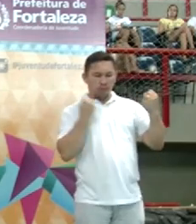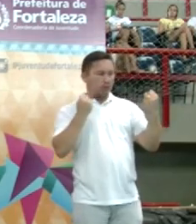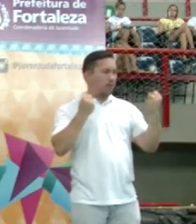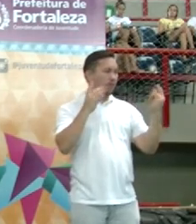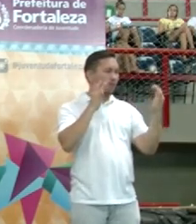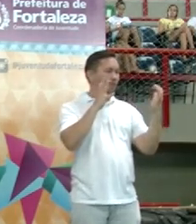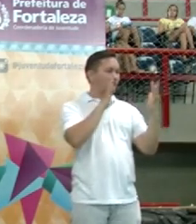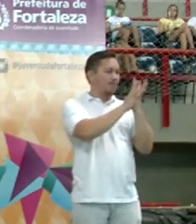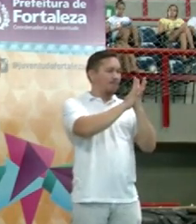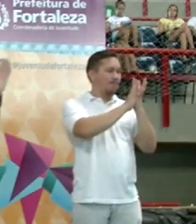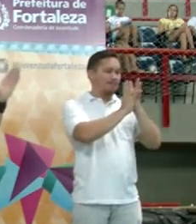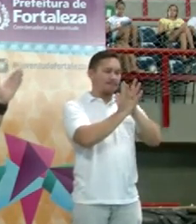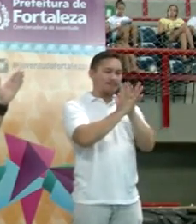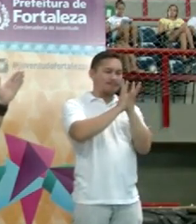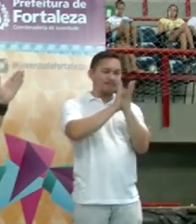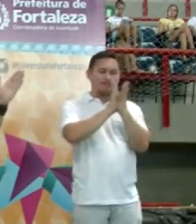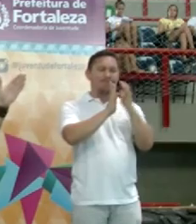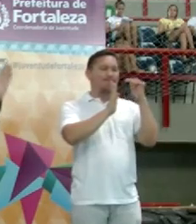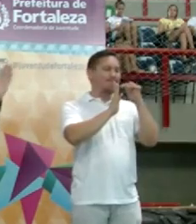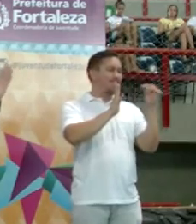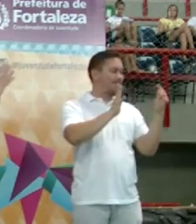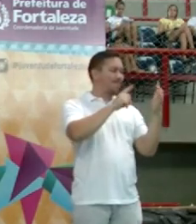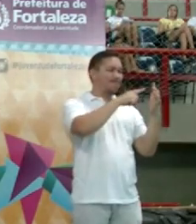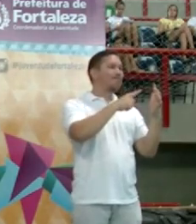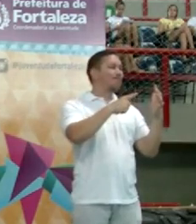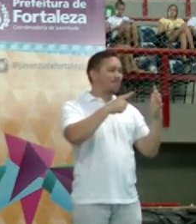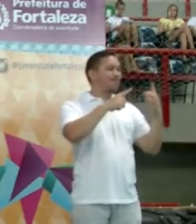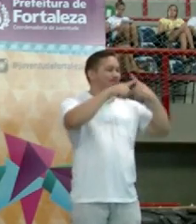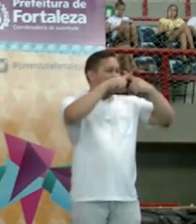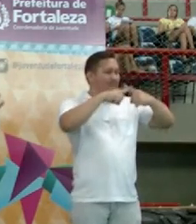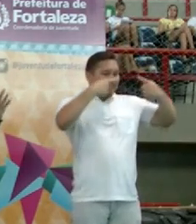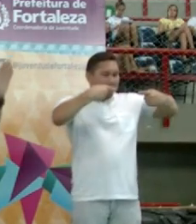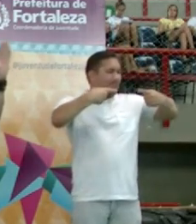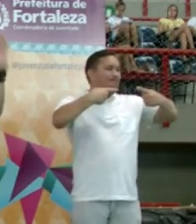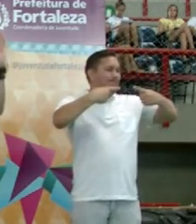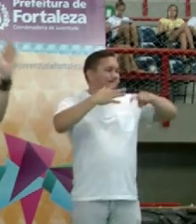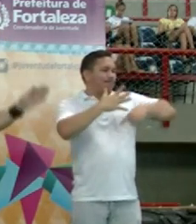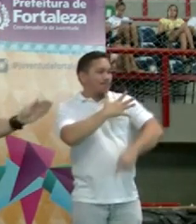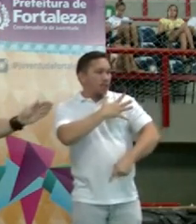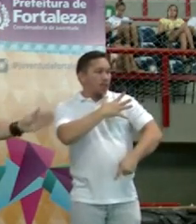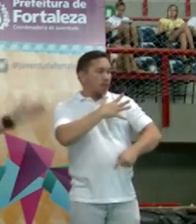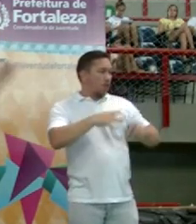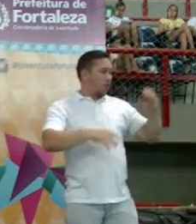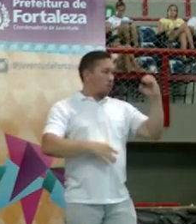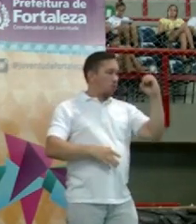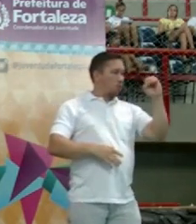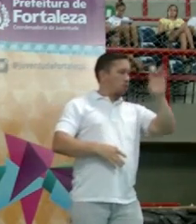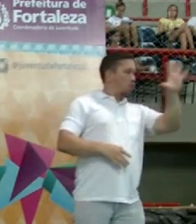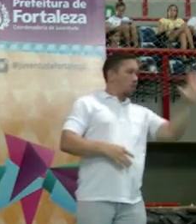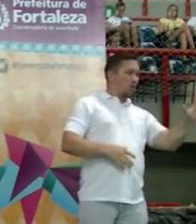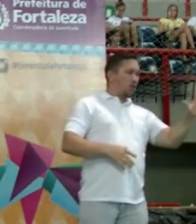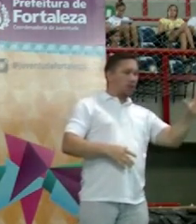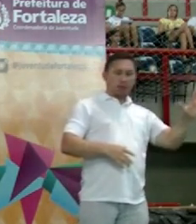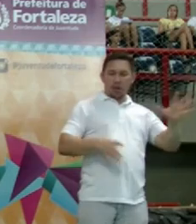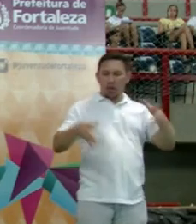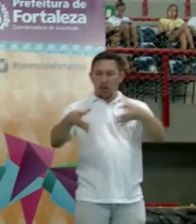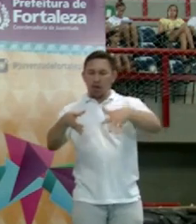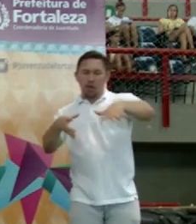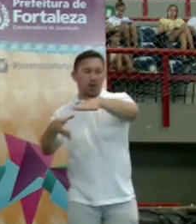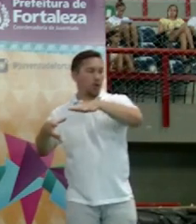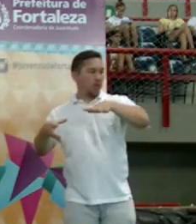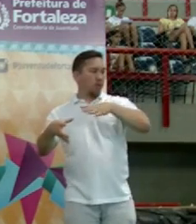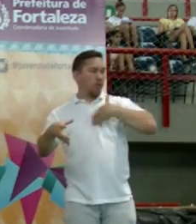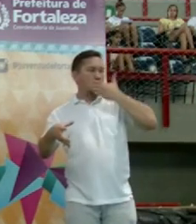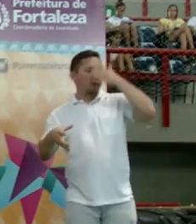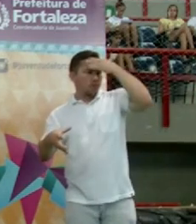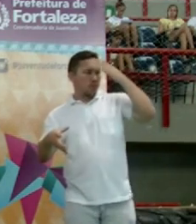com ódio. Criou-se um ódio hostil, extremo entre o Ocidente e o mundo árabe, que